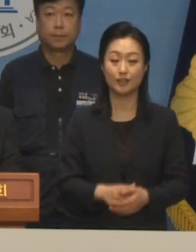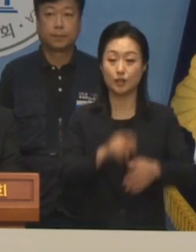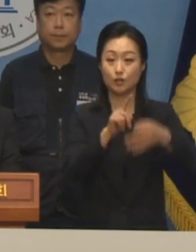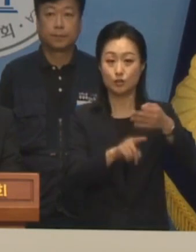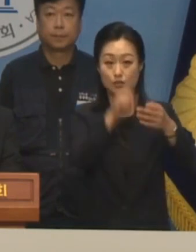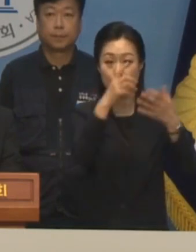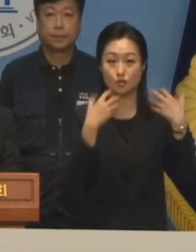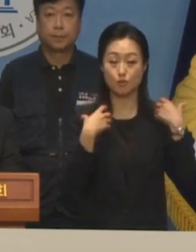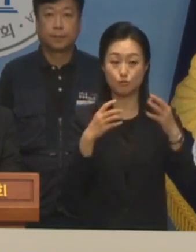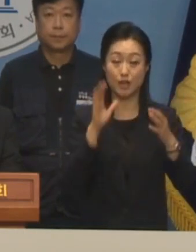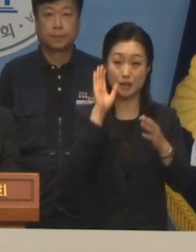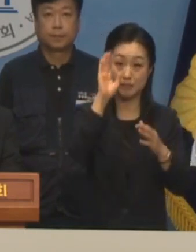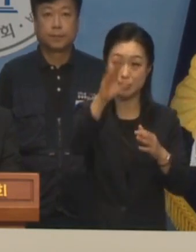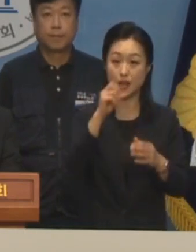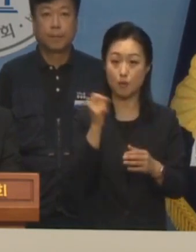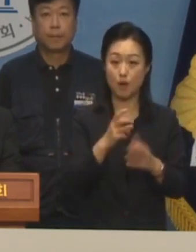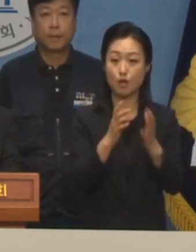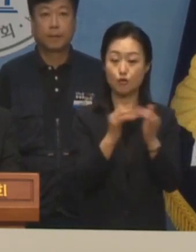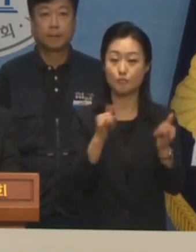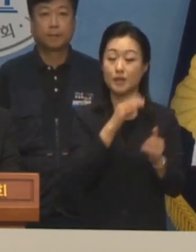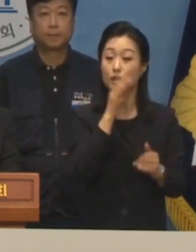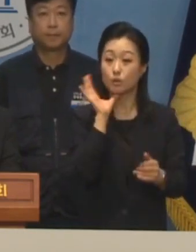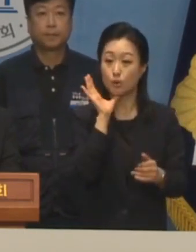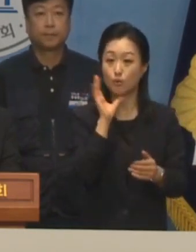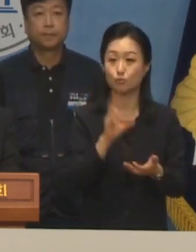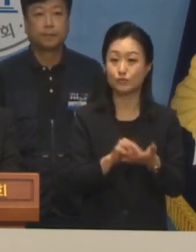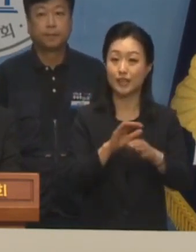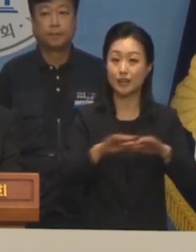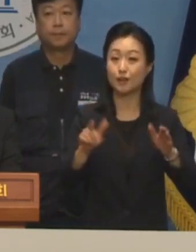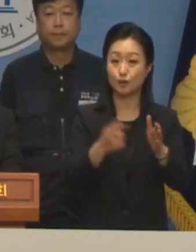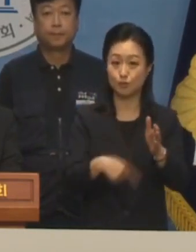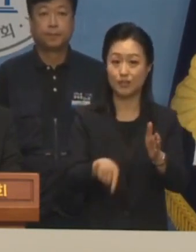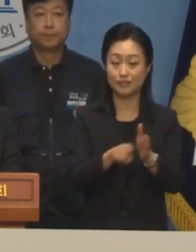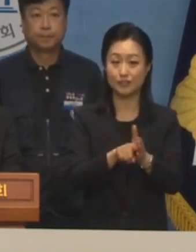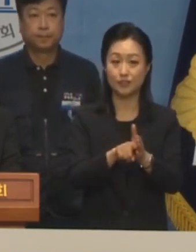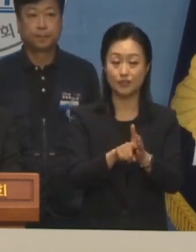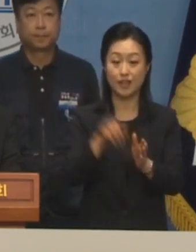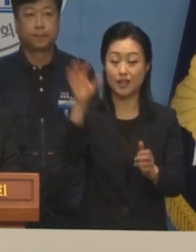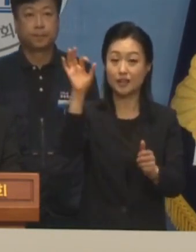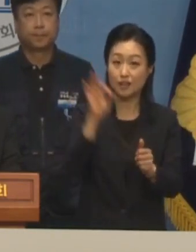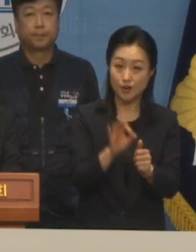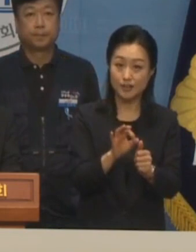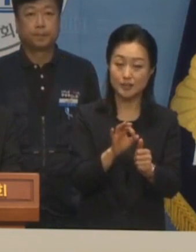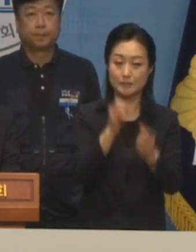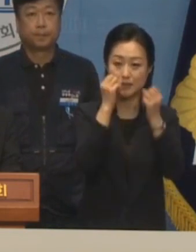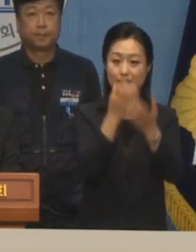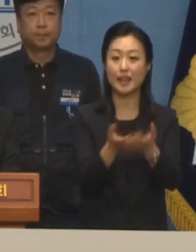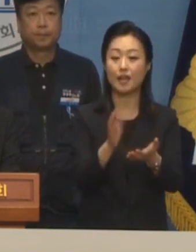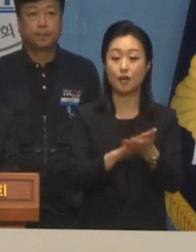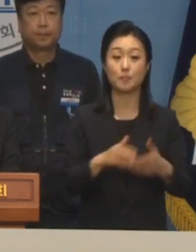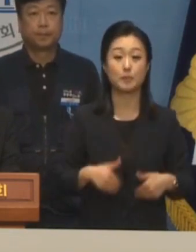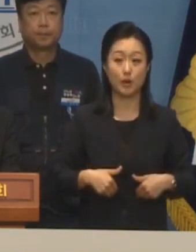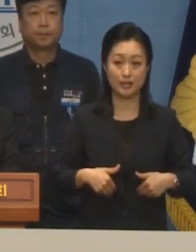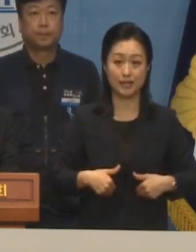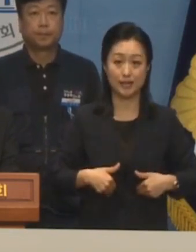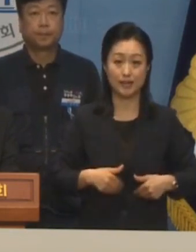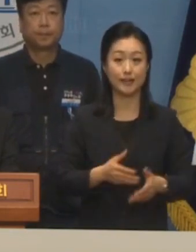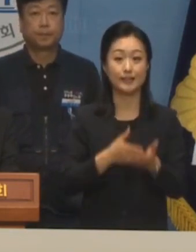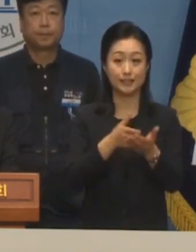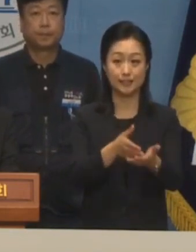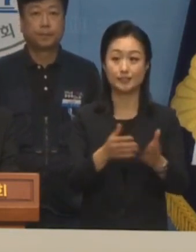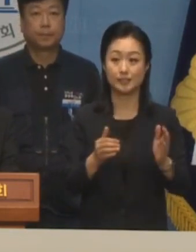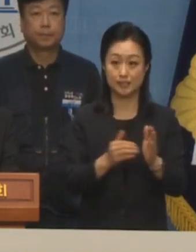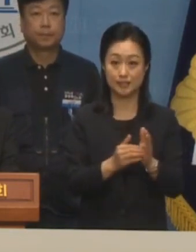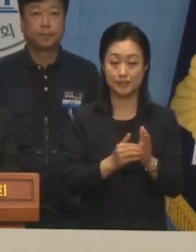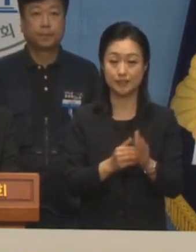국가의 미래와 국민 노후를 대비하기 위해서 연금 개혁이 필요하다 이렇게